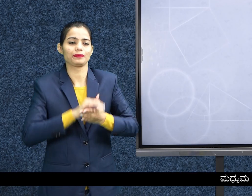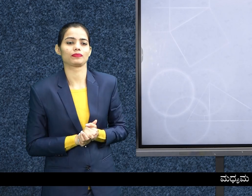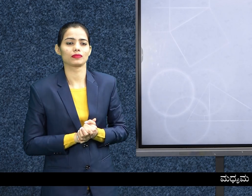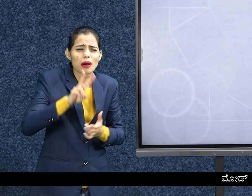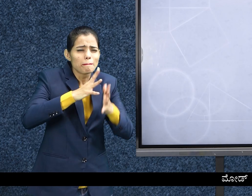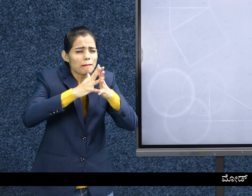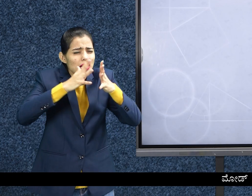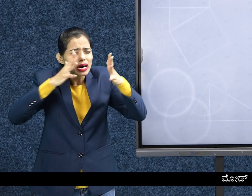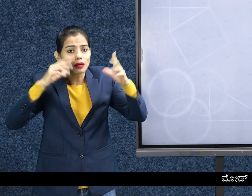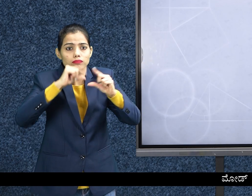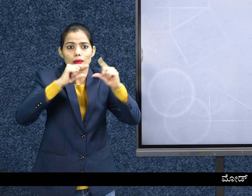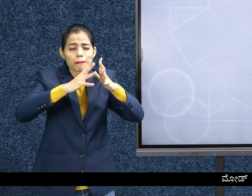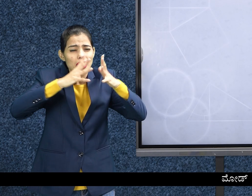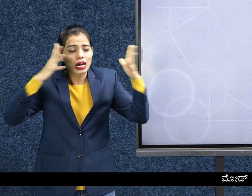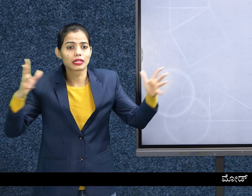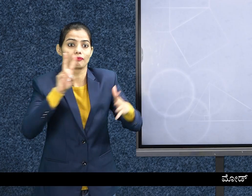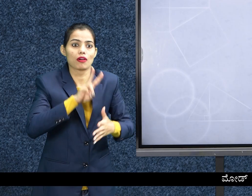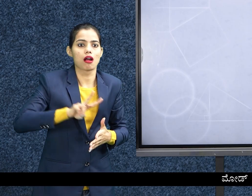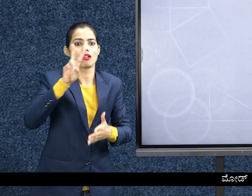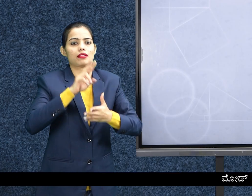ಮಧ್ಯಮ, ಮೋಡ್.